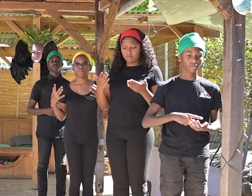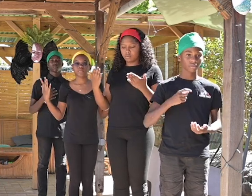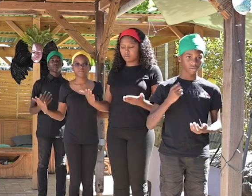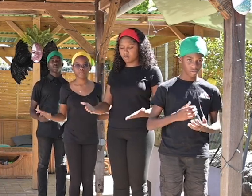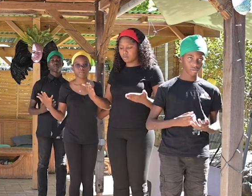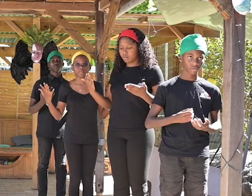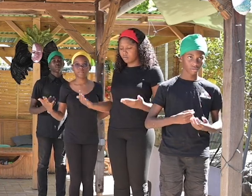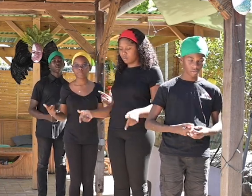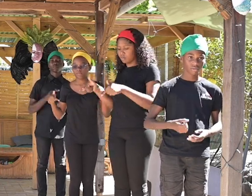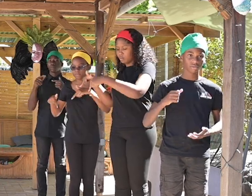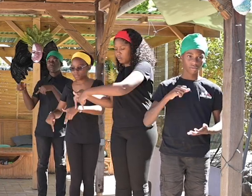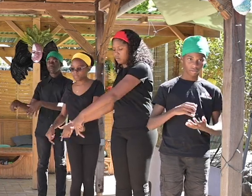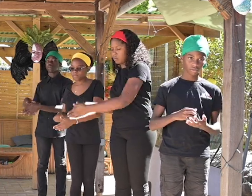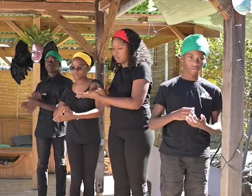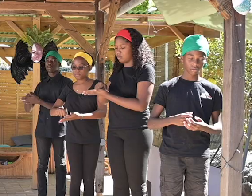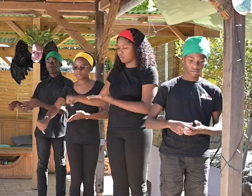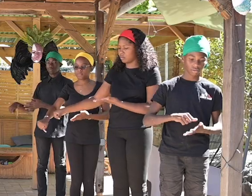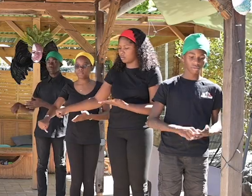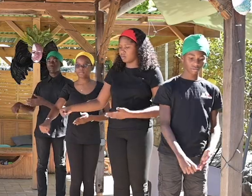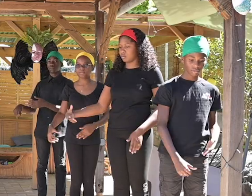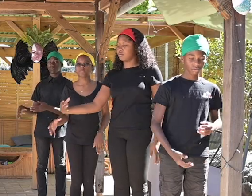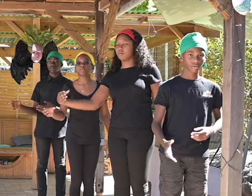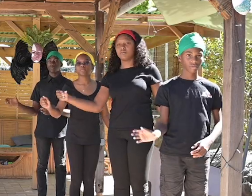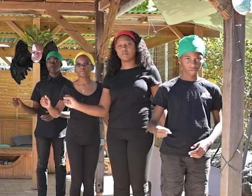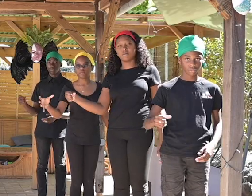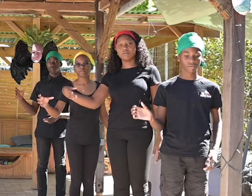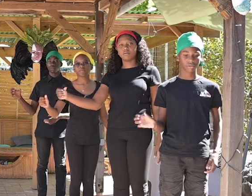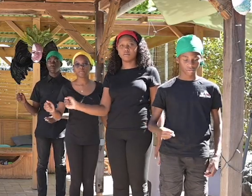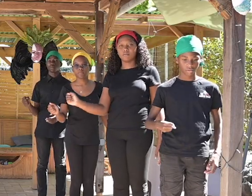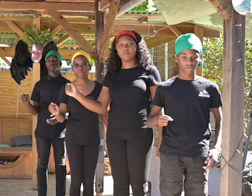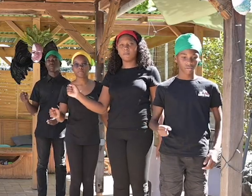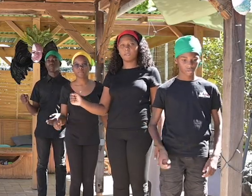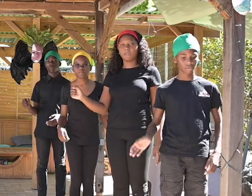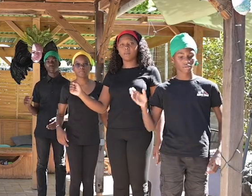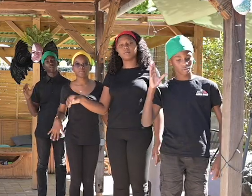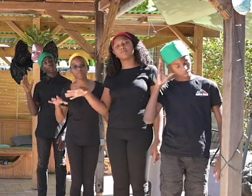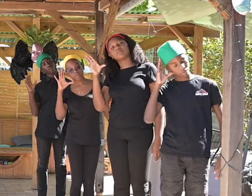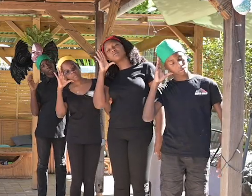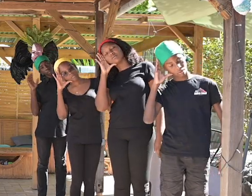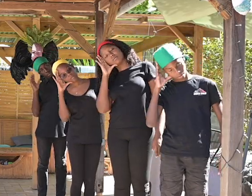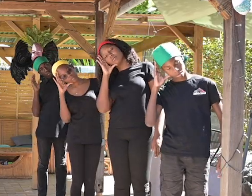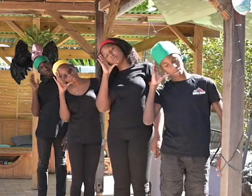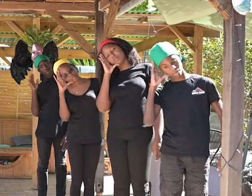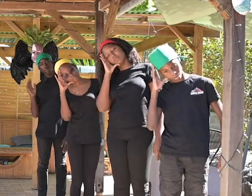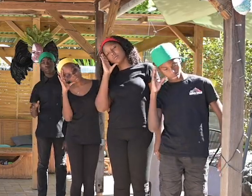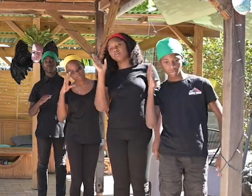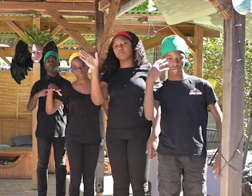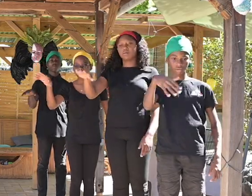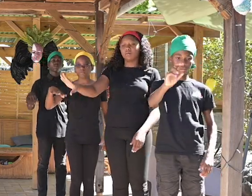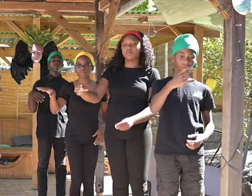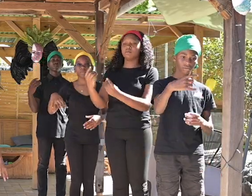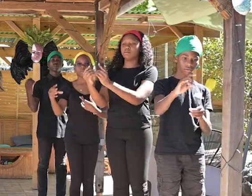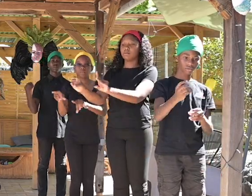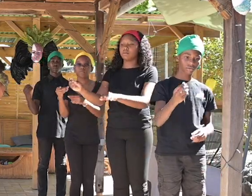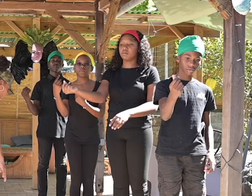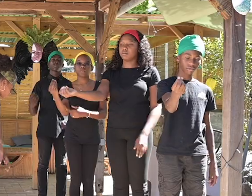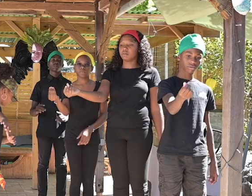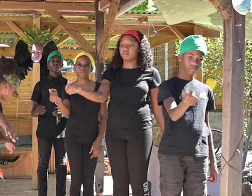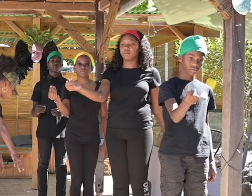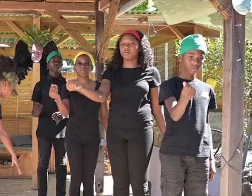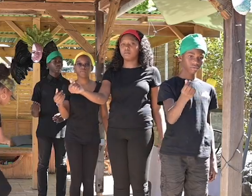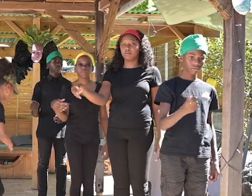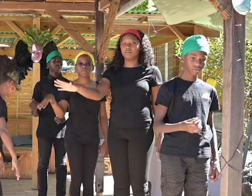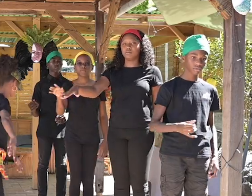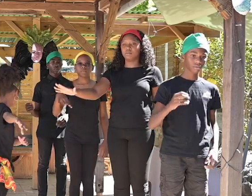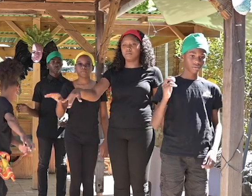joindre les déboutes, mais l'état compte une colgate. Yo capige au même, les vrais, les ou pas d'amis. Ça qui yo pouvoir